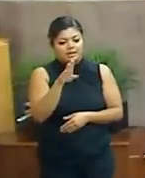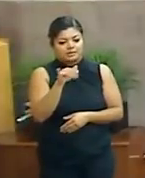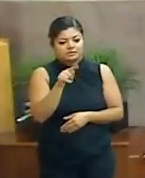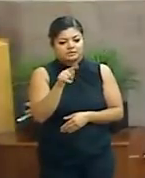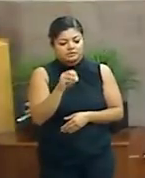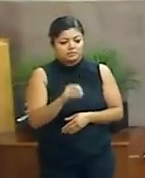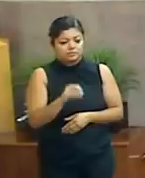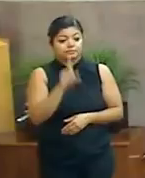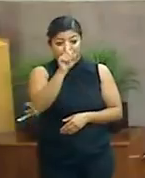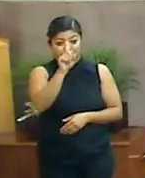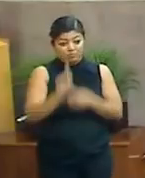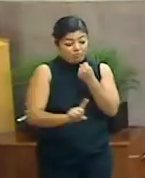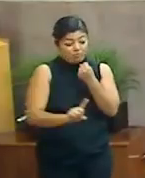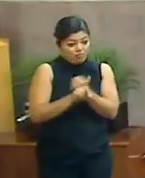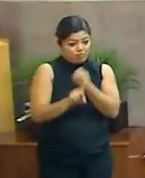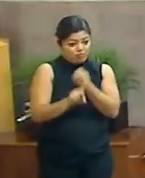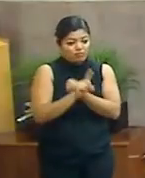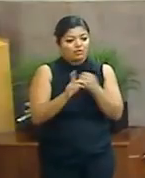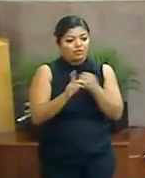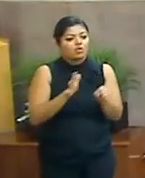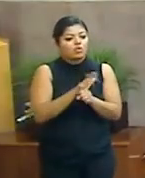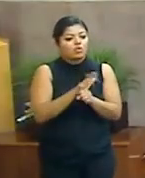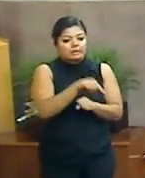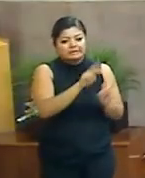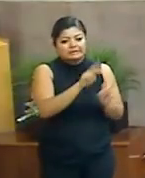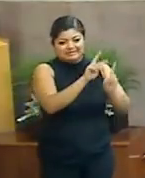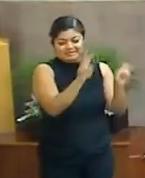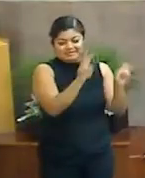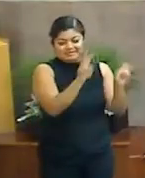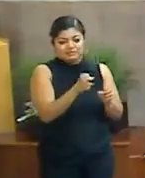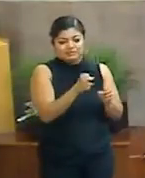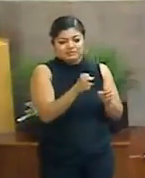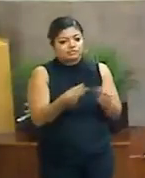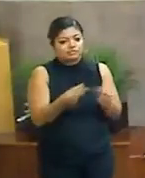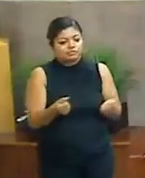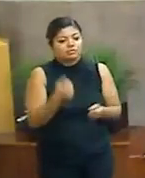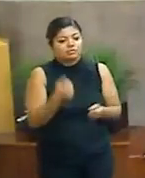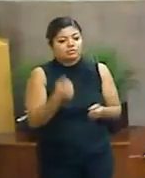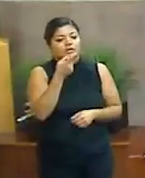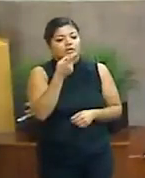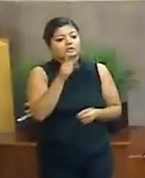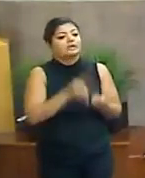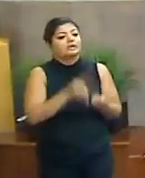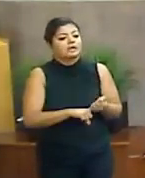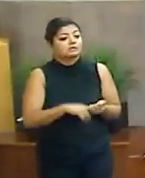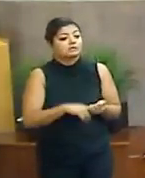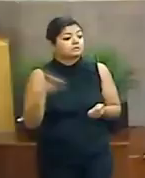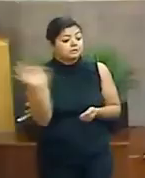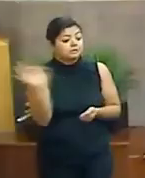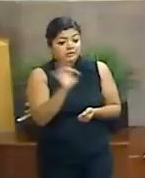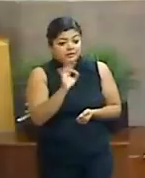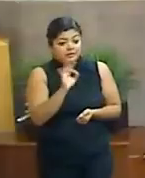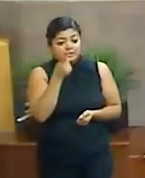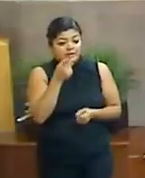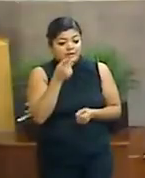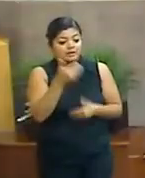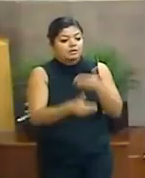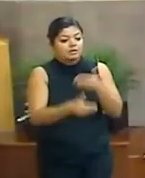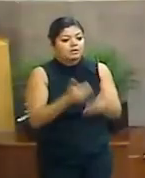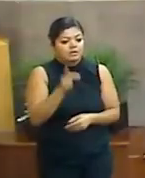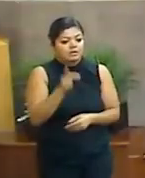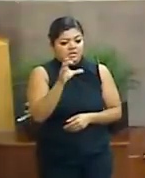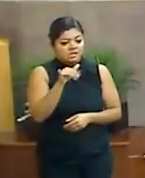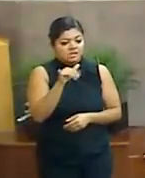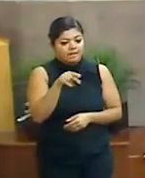uno de los problemas a resolver en la temática planteada era determinar si la medida fundamentación y motivación del